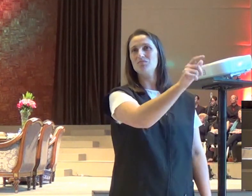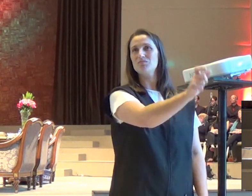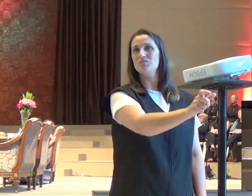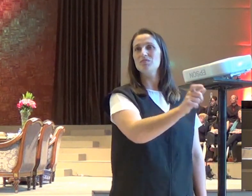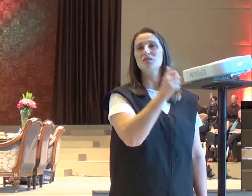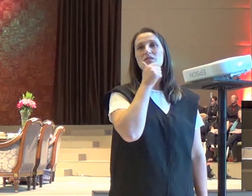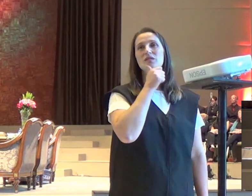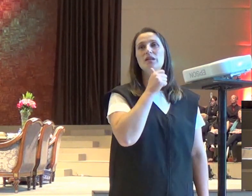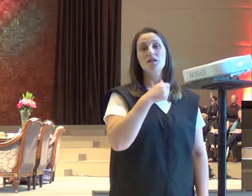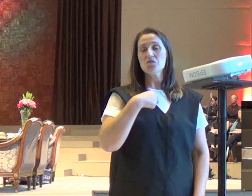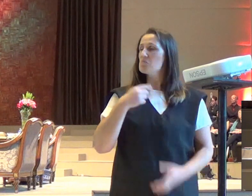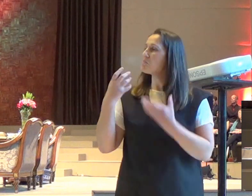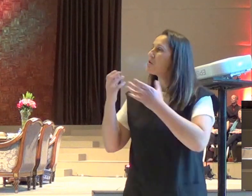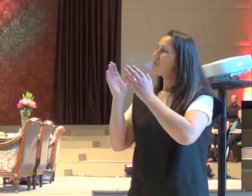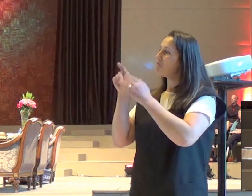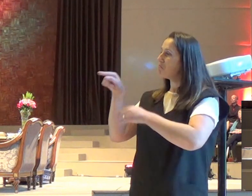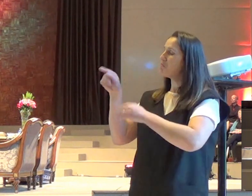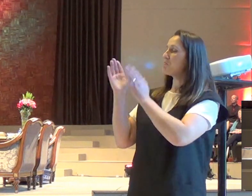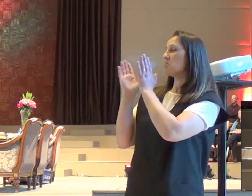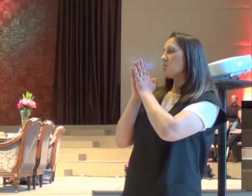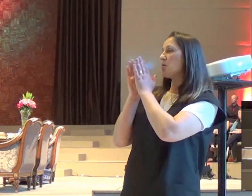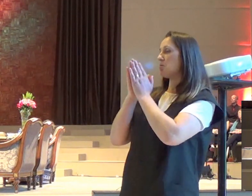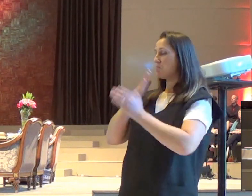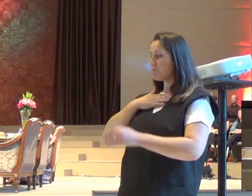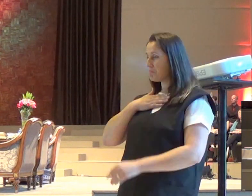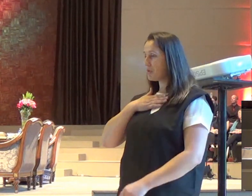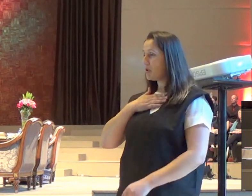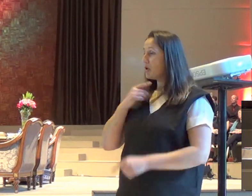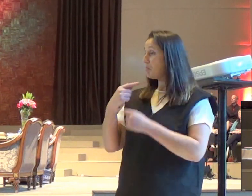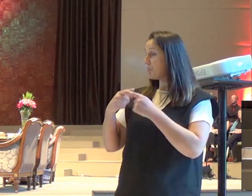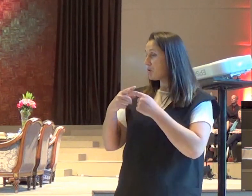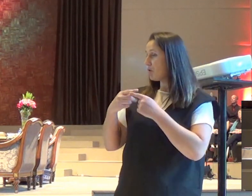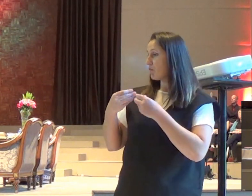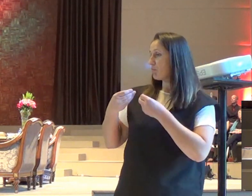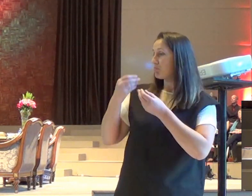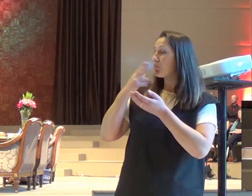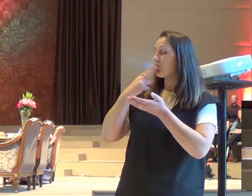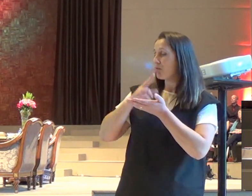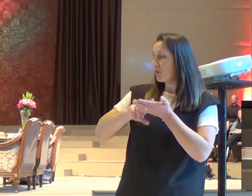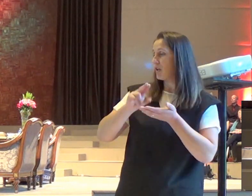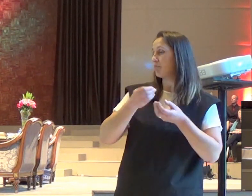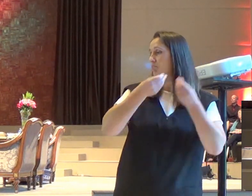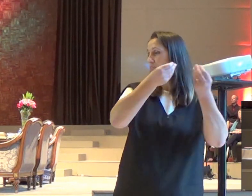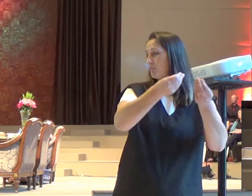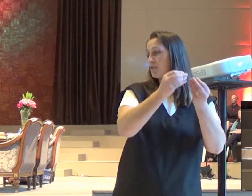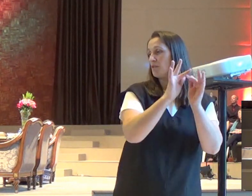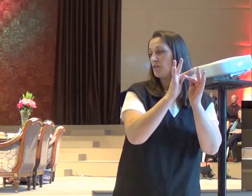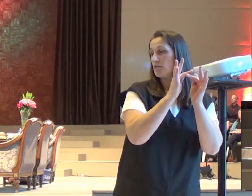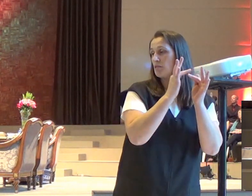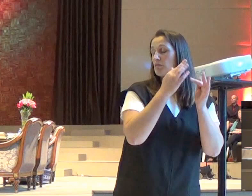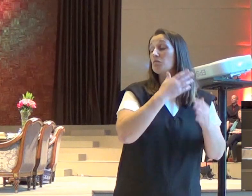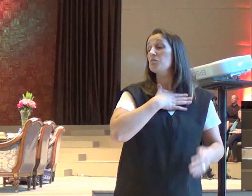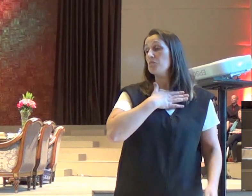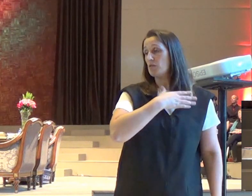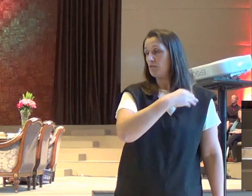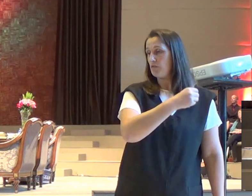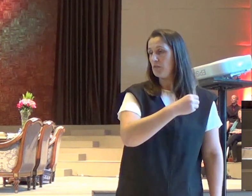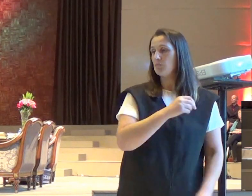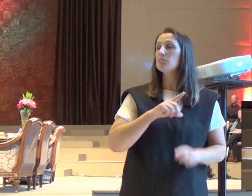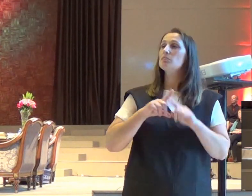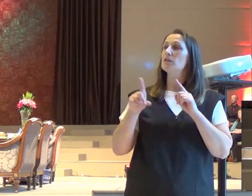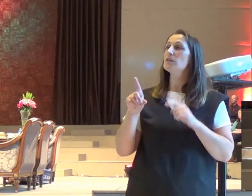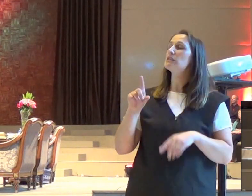você orasse por mim, porque eu vou levar essa carta para ela, mas eu vou levar mais do que a carta, eu vou levar uma